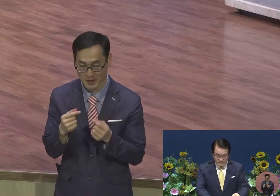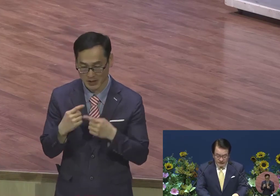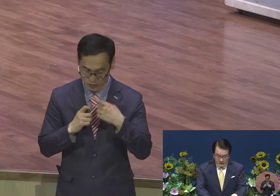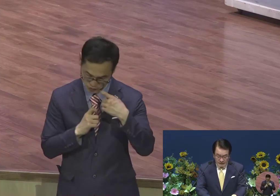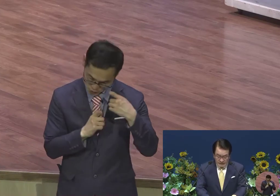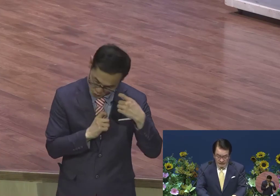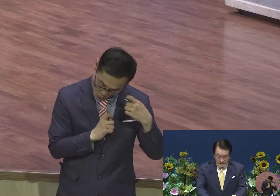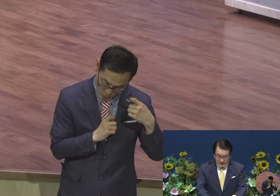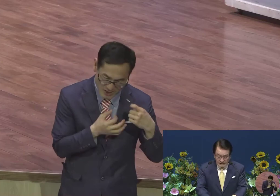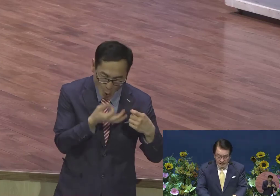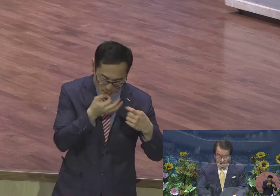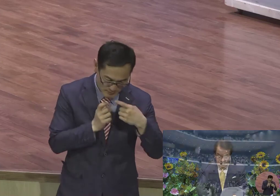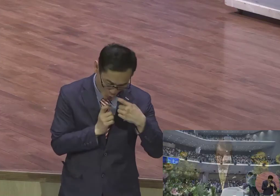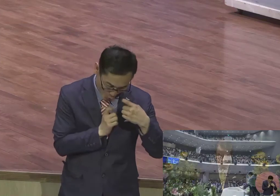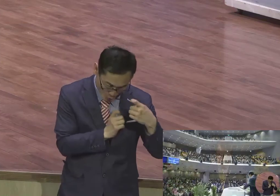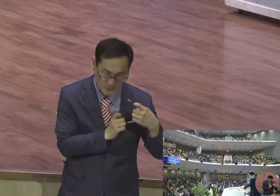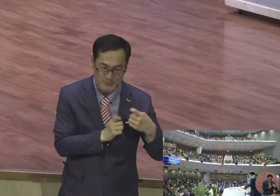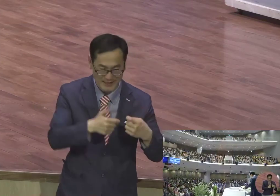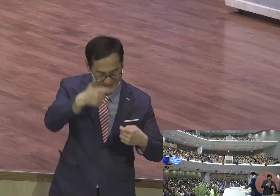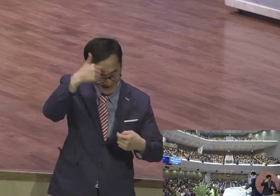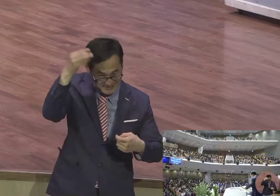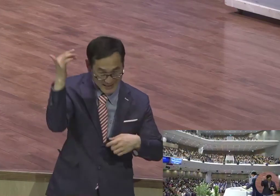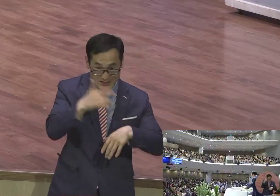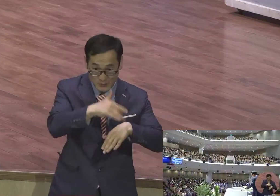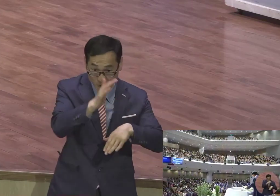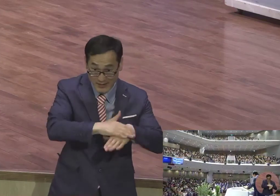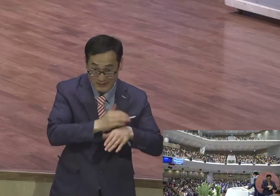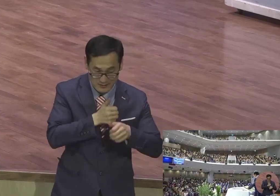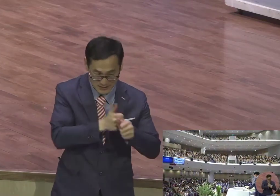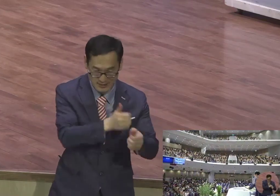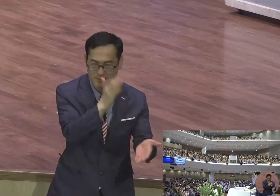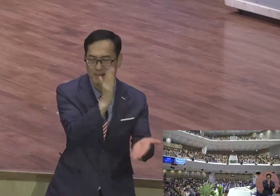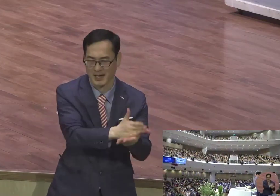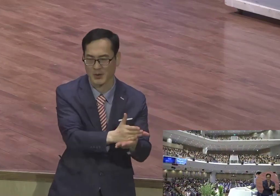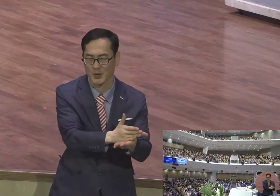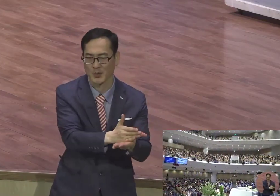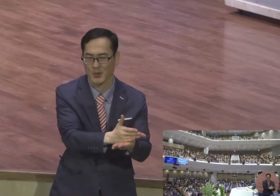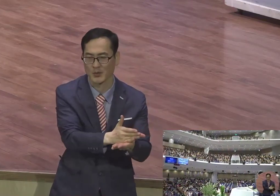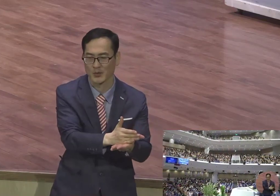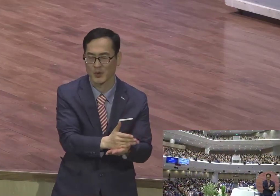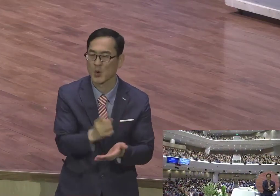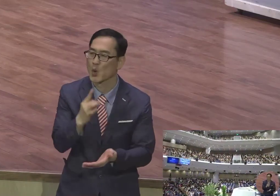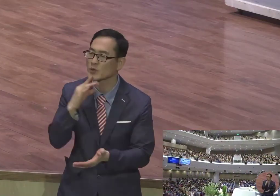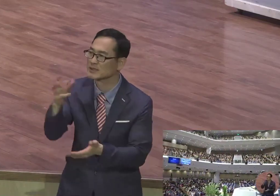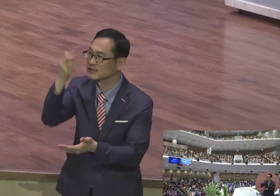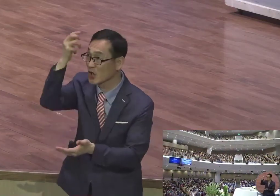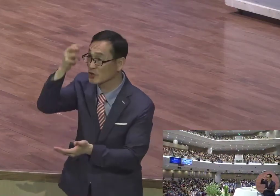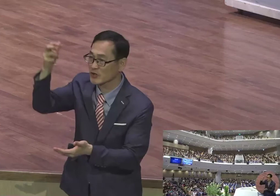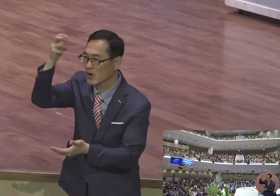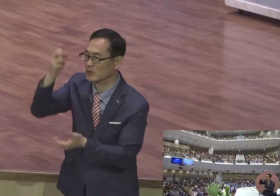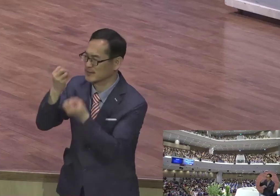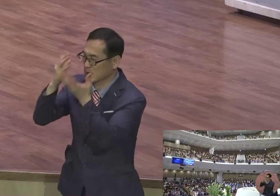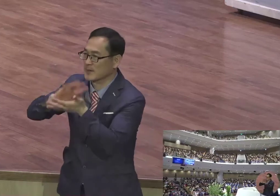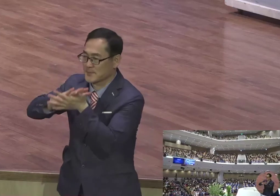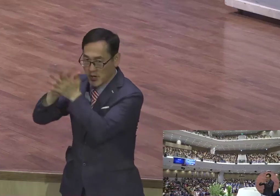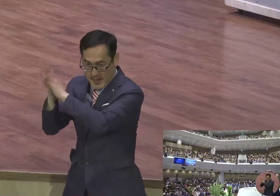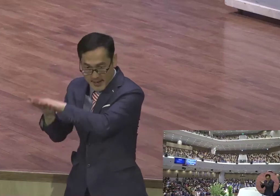따라 썩어져가는 구습을 따른 예사람을 벗어버리고 오직 성령으로 새롭게 되어